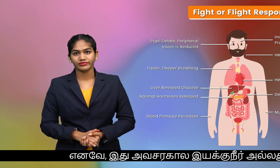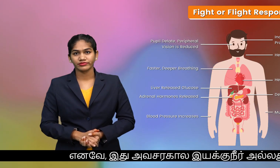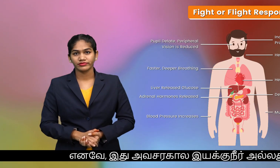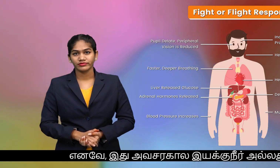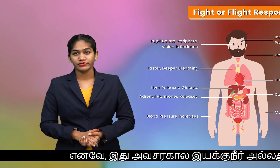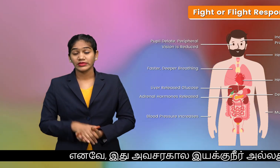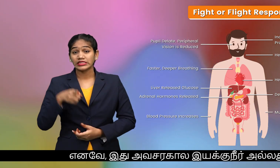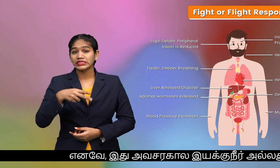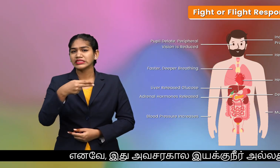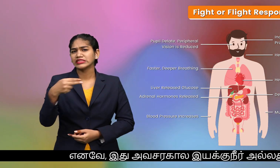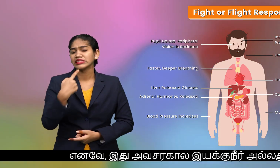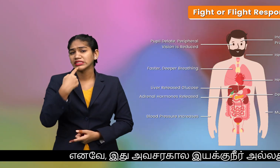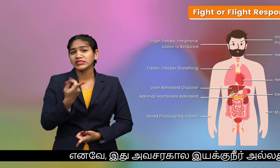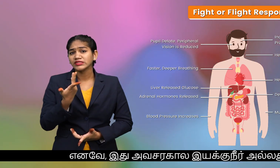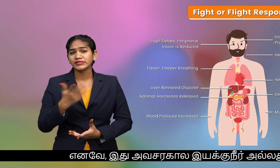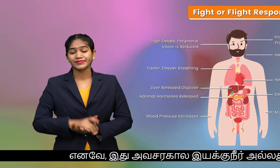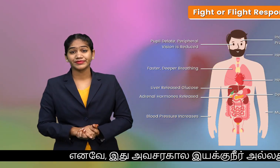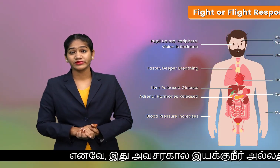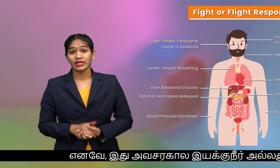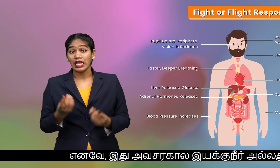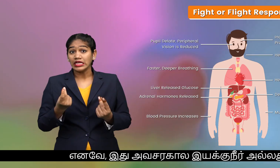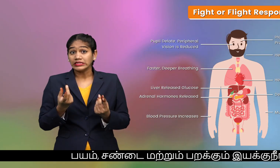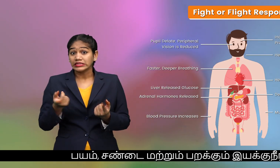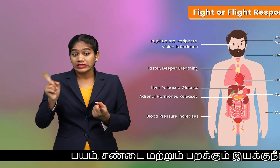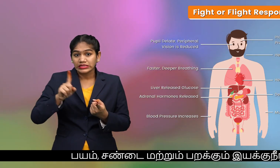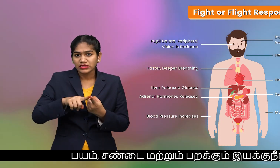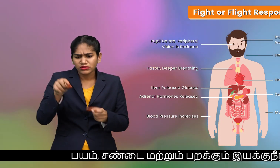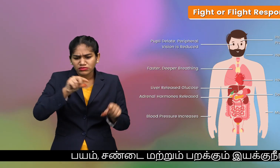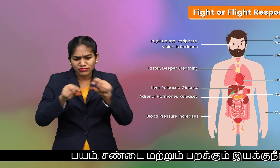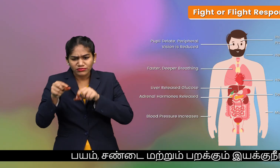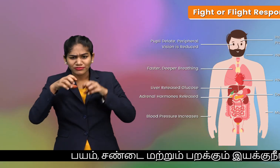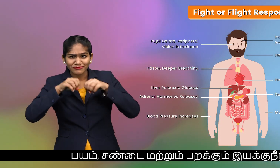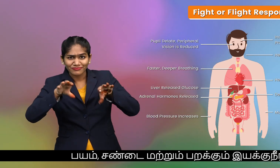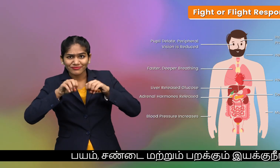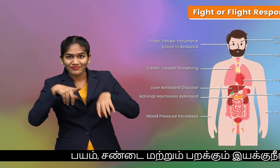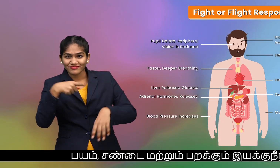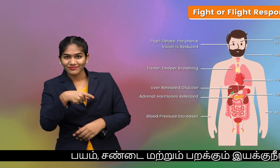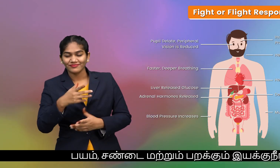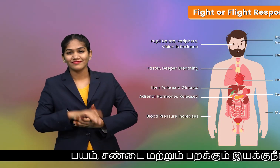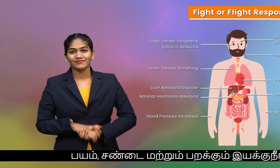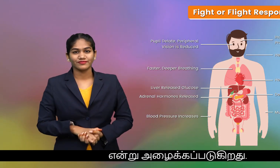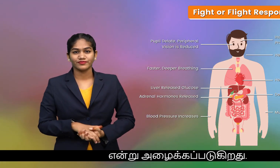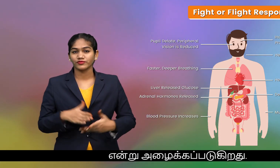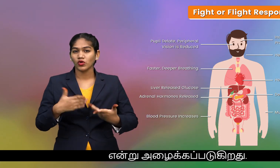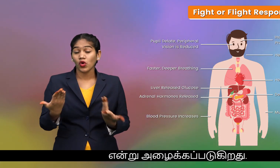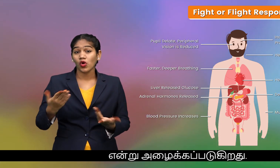எனவே இது அவசரகால இயக்குநீர் அல்லது பயம், சண்டை மற்றும் பறக்கும் இயக்குநீர் என்று